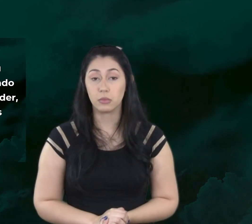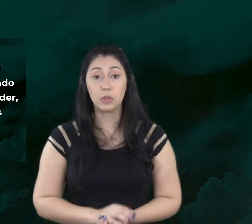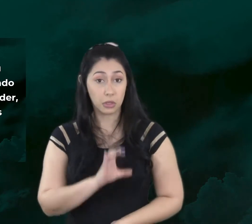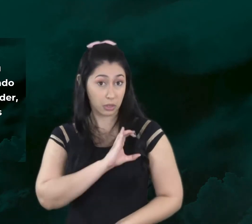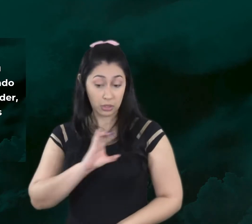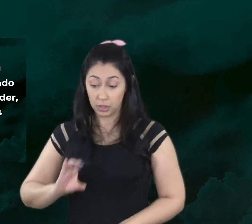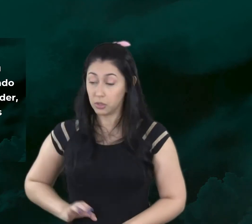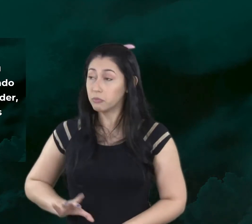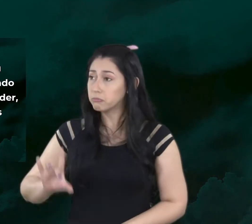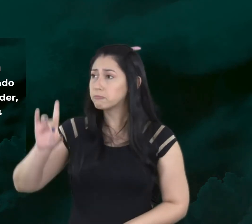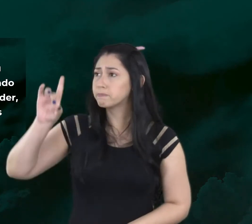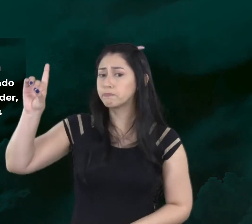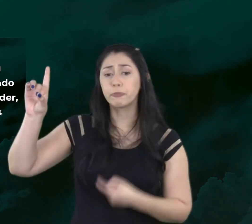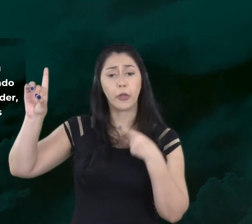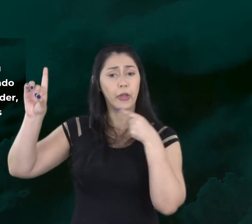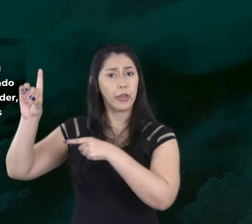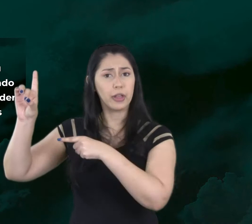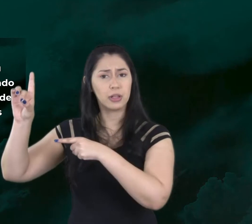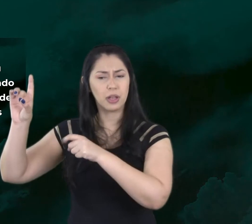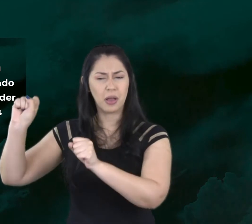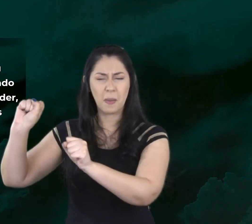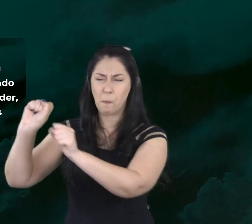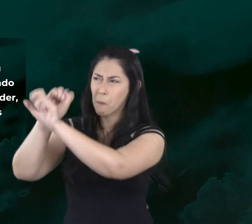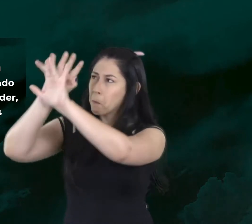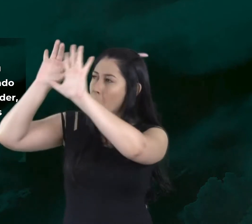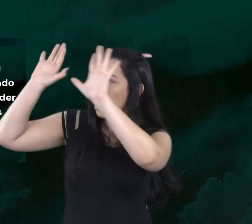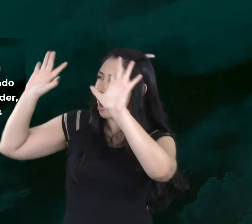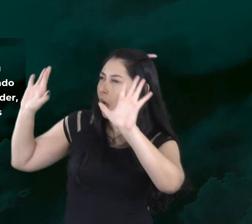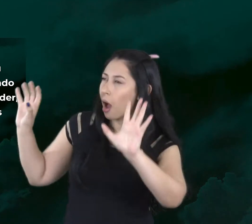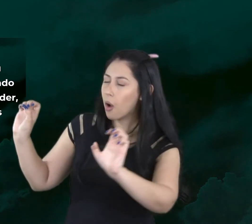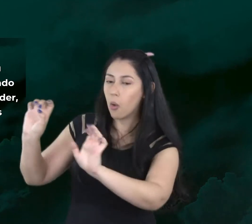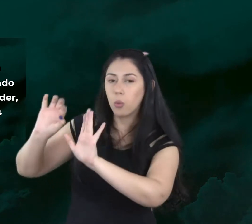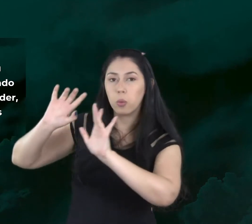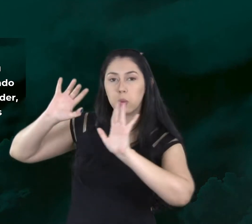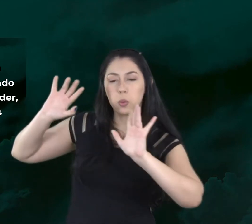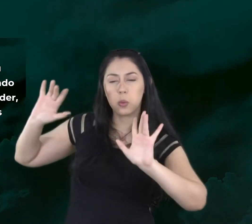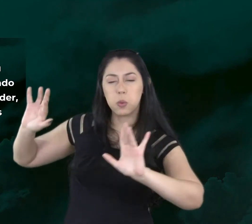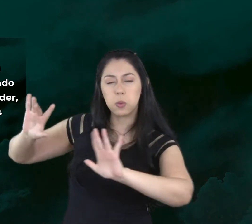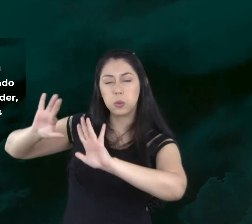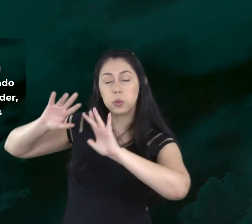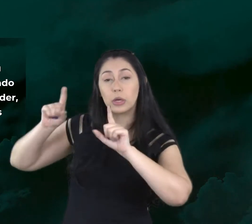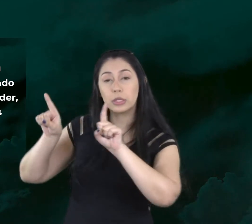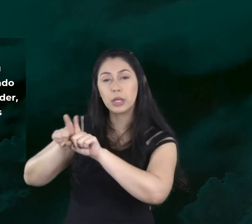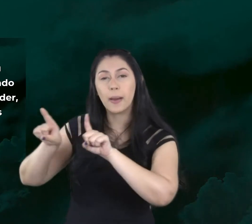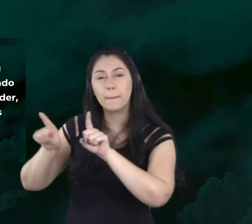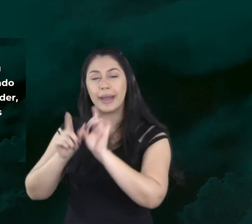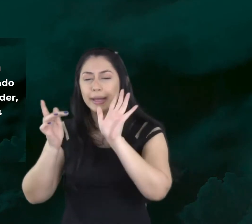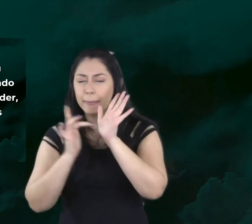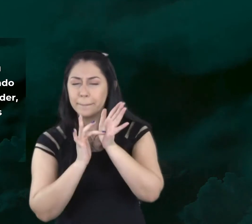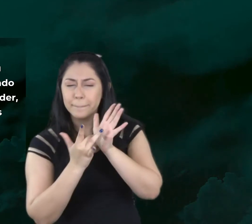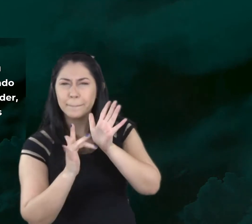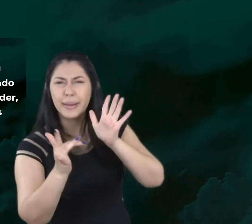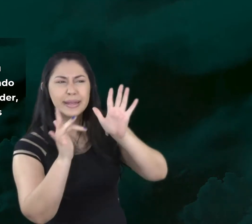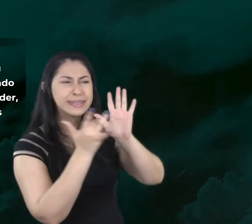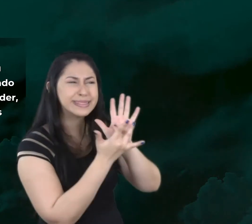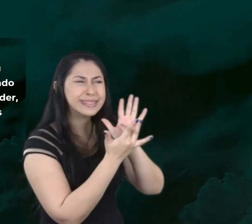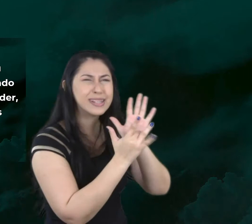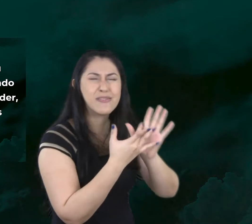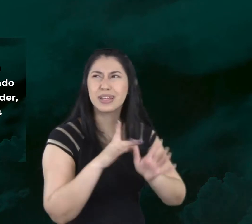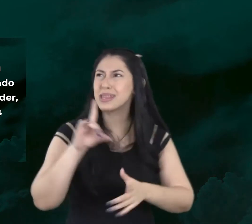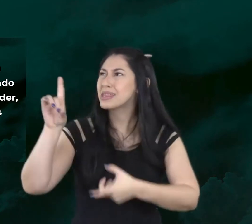Cristo, que é o resplendor da glória e a expressão exata do